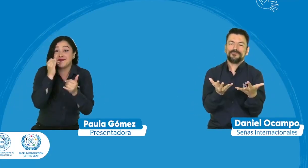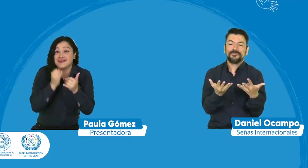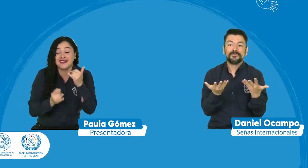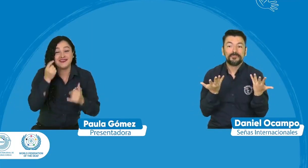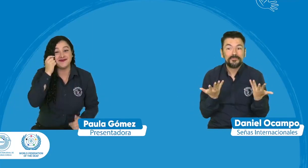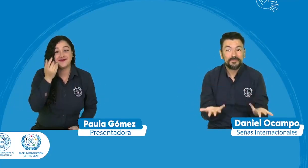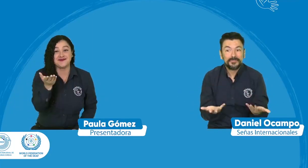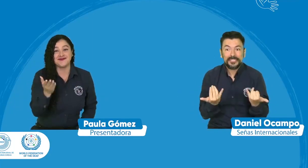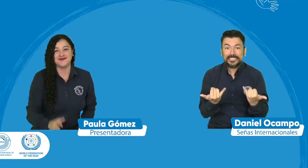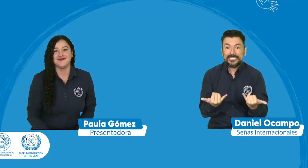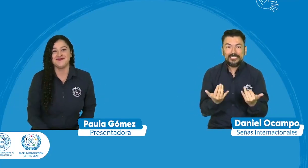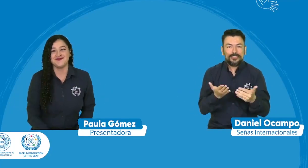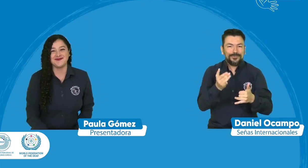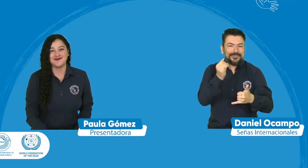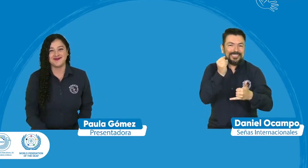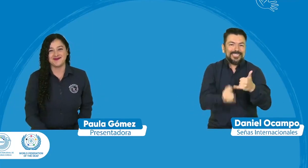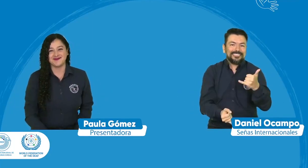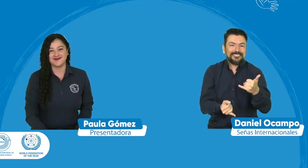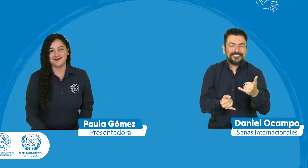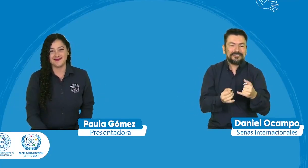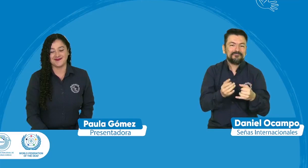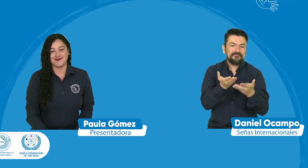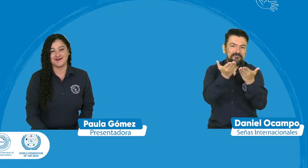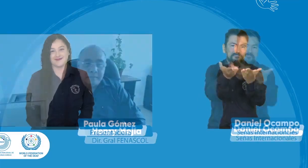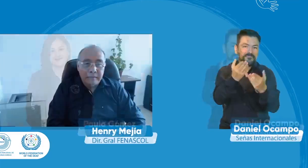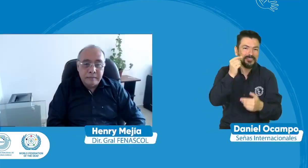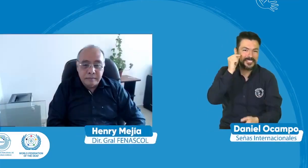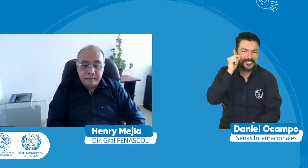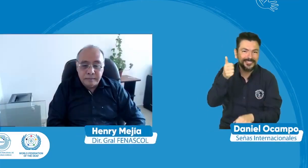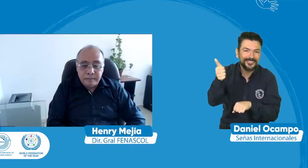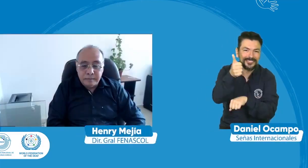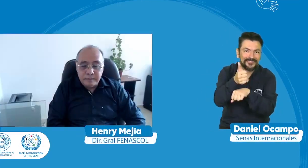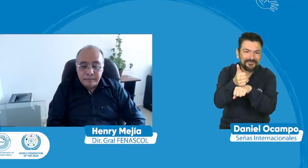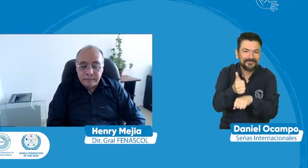pues ahorita para finalizar le damos el paso a Genre